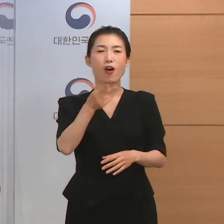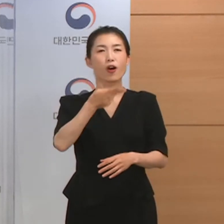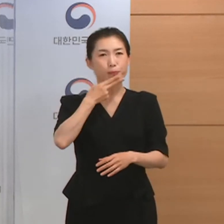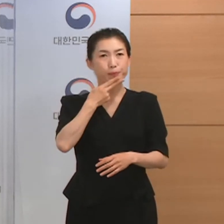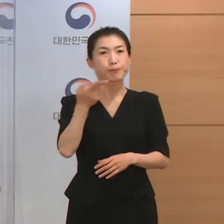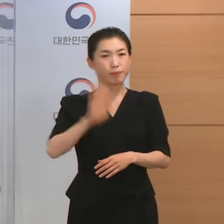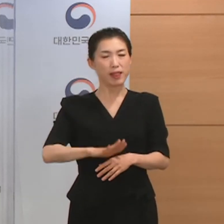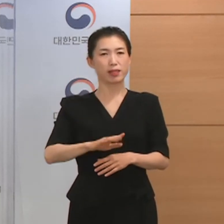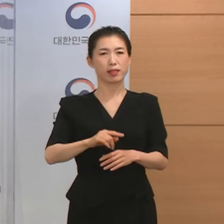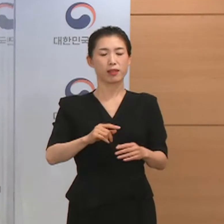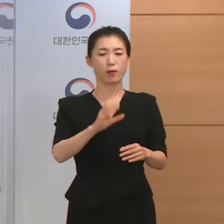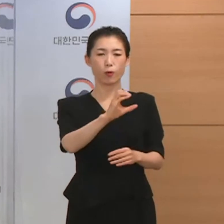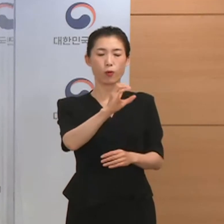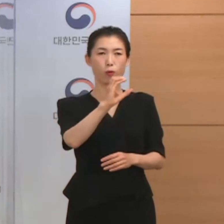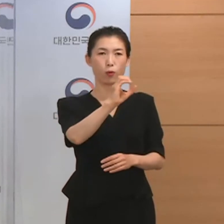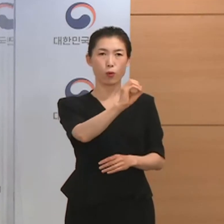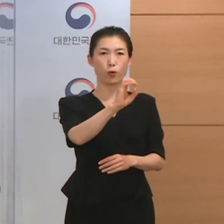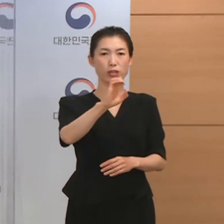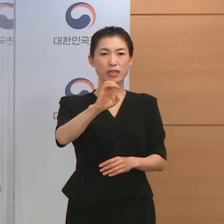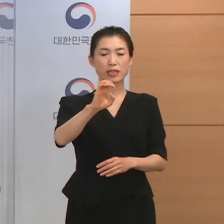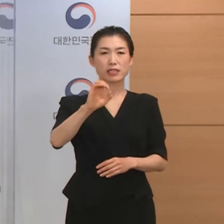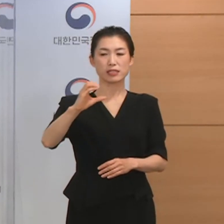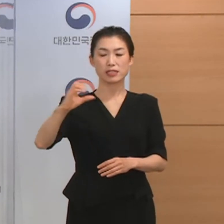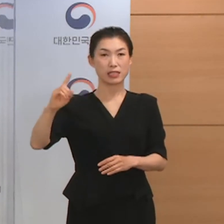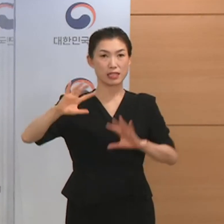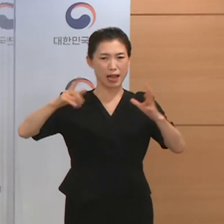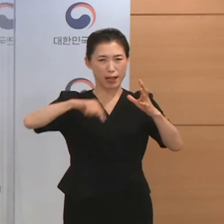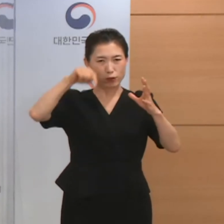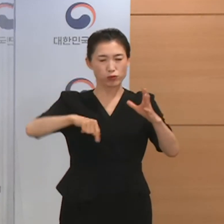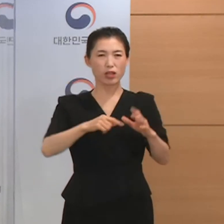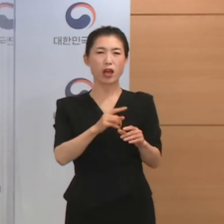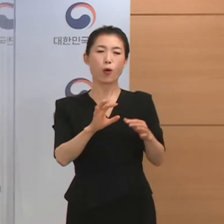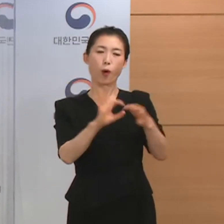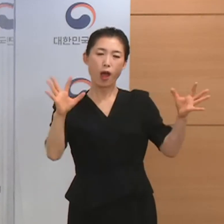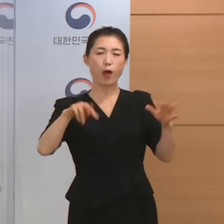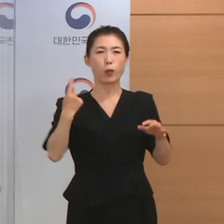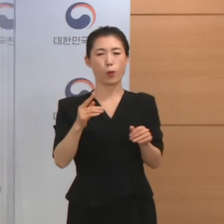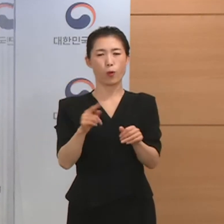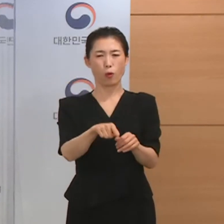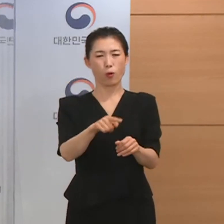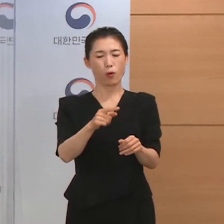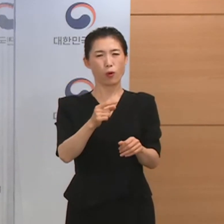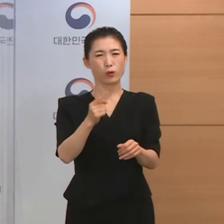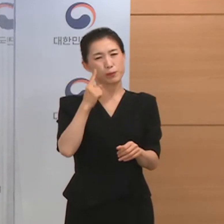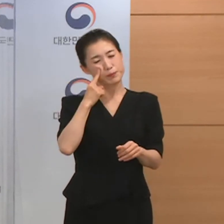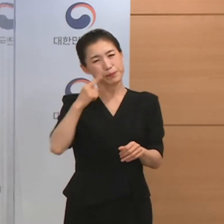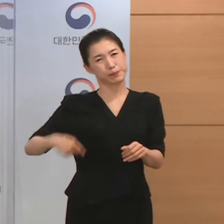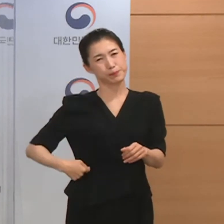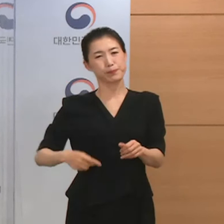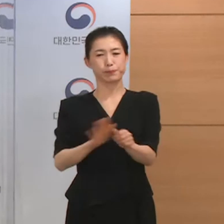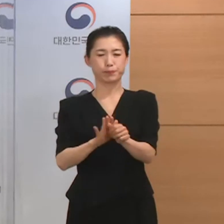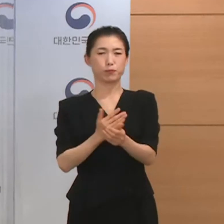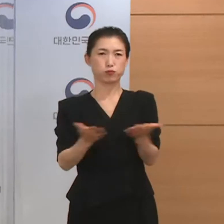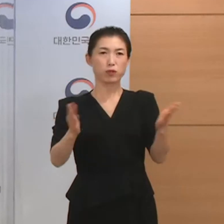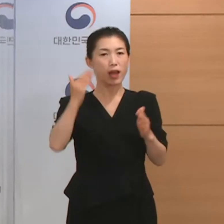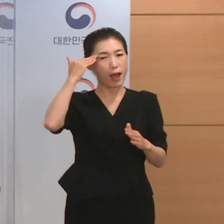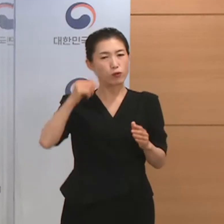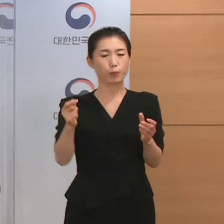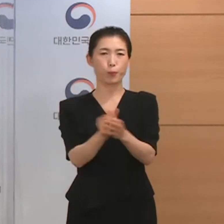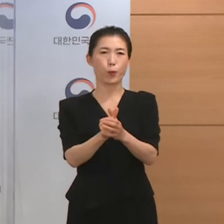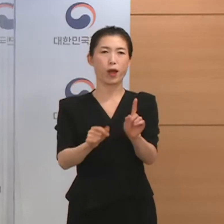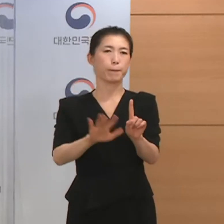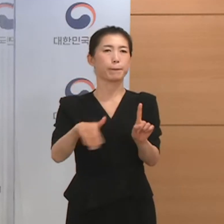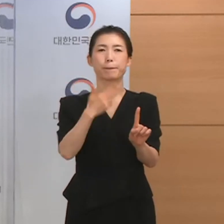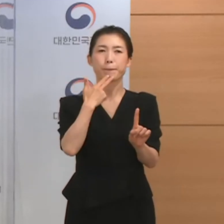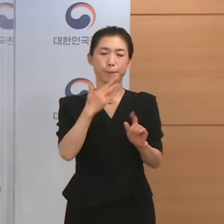있기로는 OECD 내에서 한국밖에 없습니다. 이러한 내용들을 계속 꾸준히 알려나가면서 현재 이 아스트라제네카 백신에